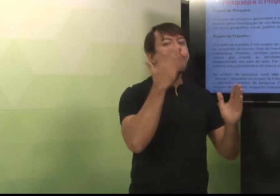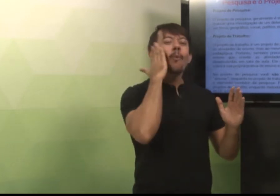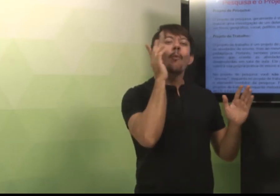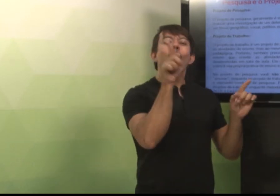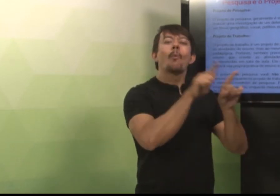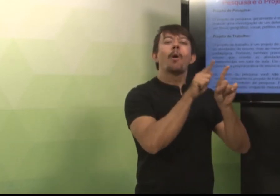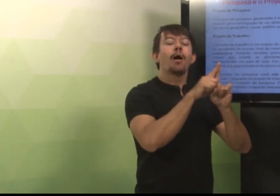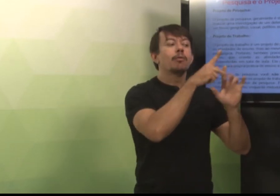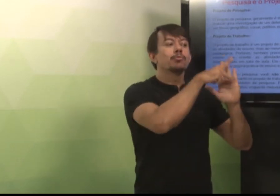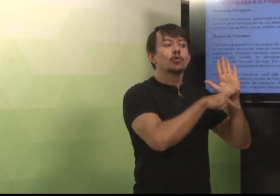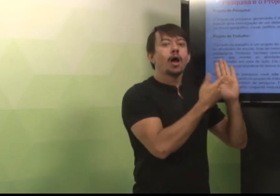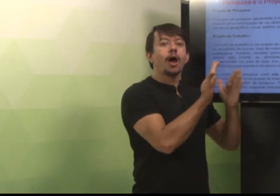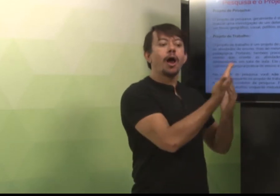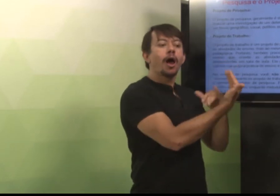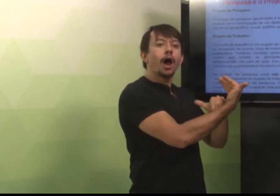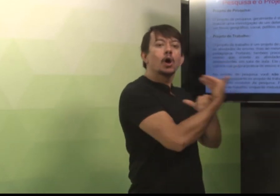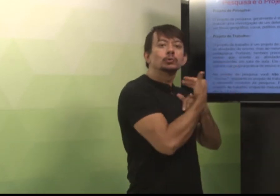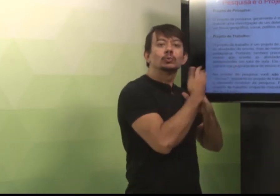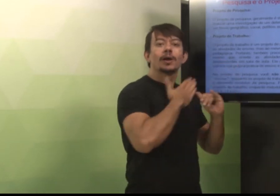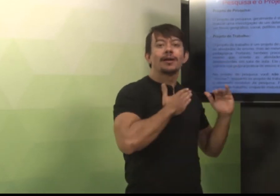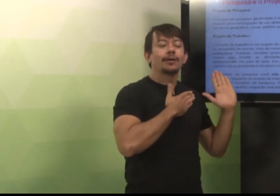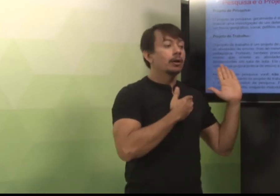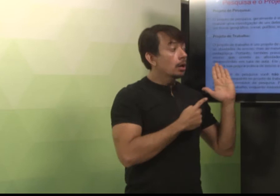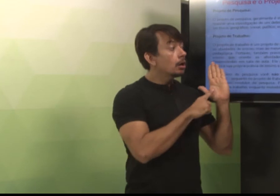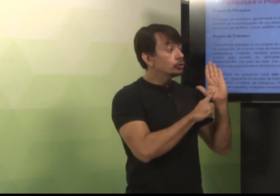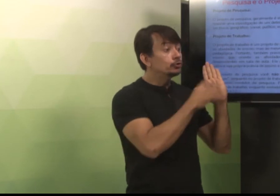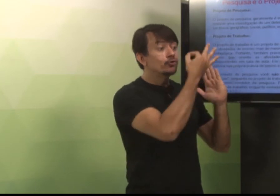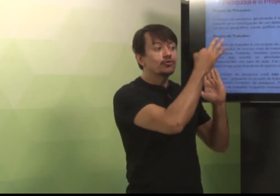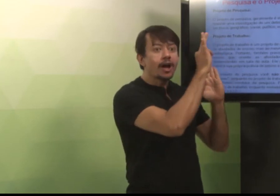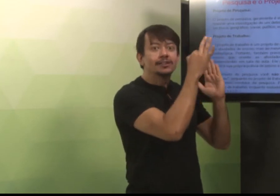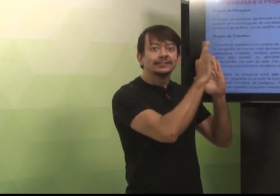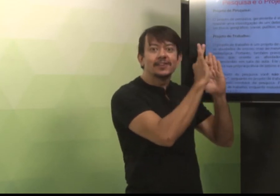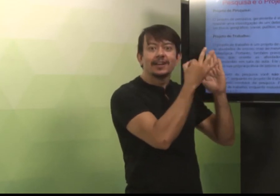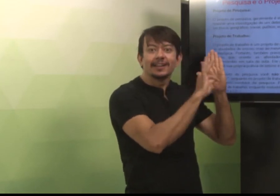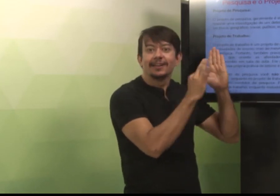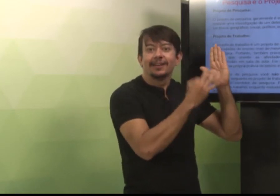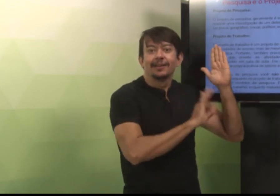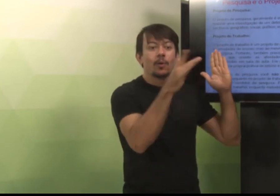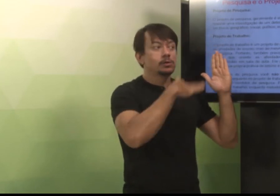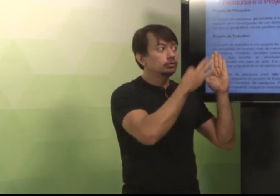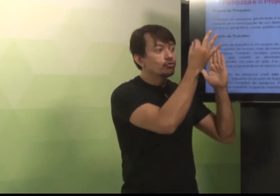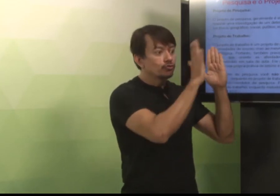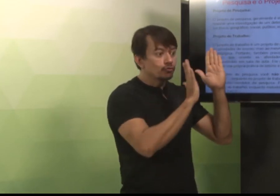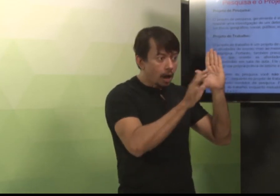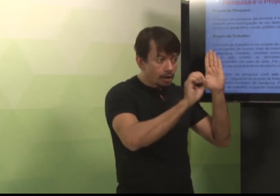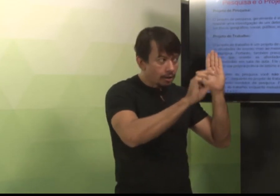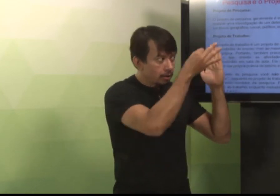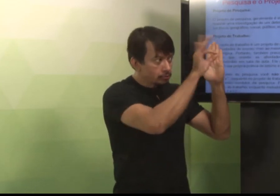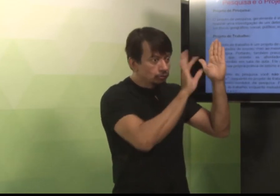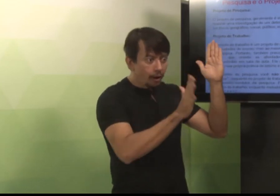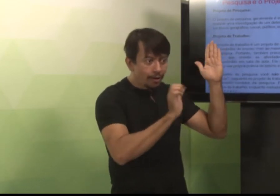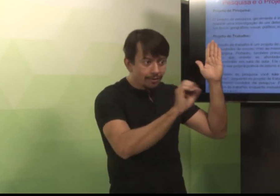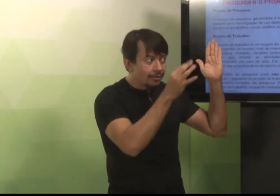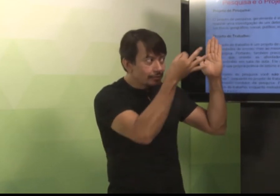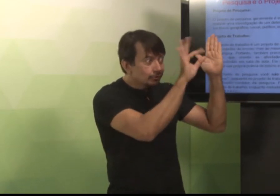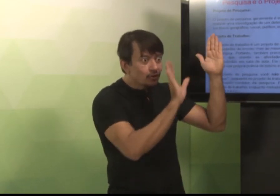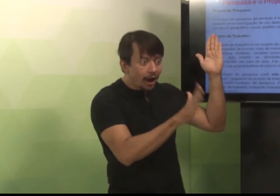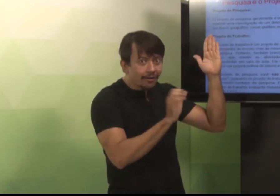preparar. Então, esse projeto de trabalho vai me auxiliar nas etapas. Então, eu tenho que fazer um checklist, o que